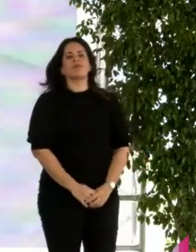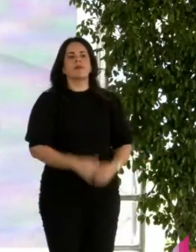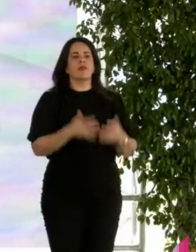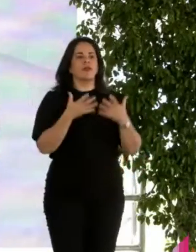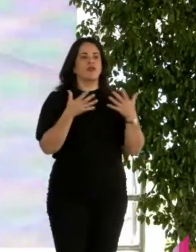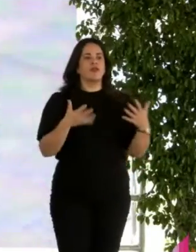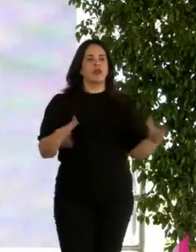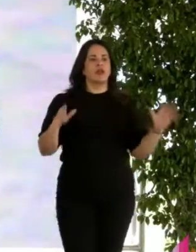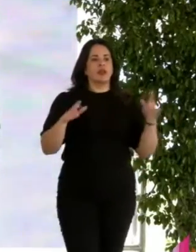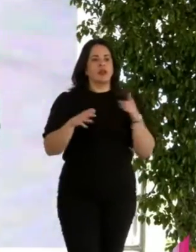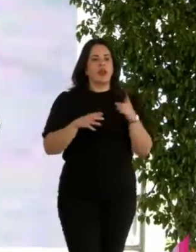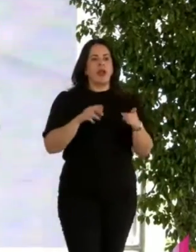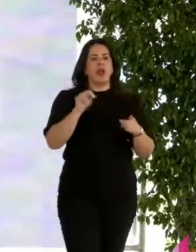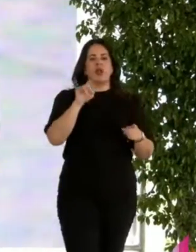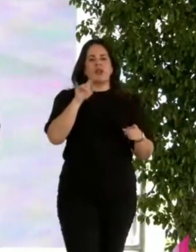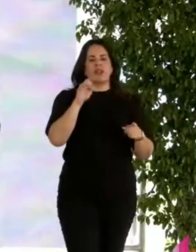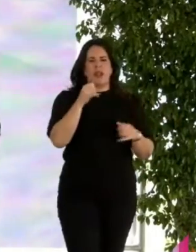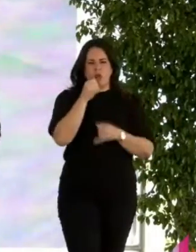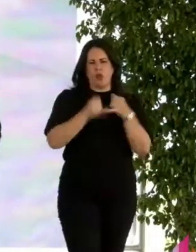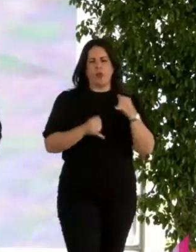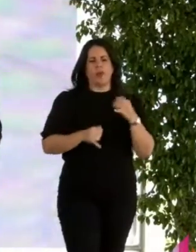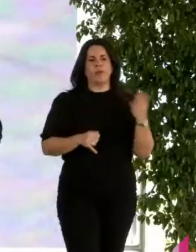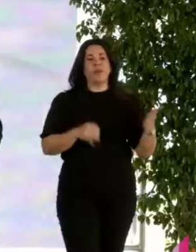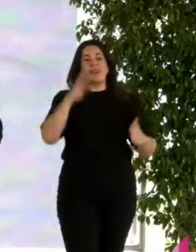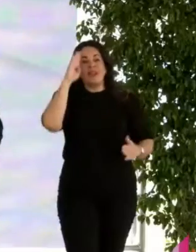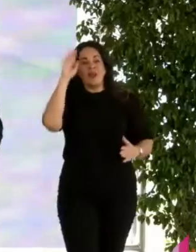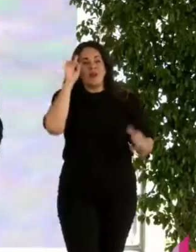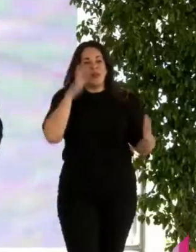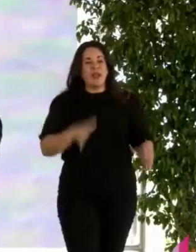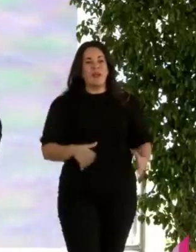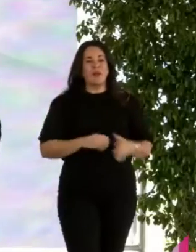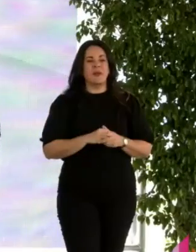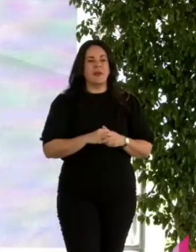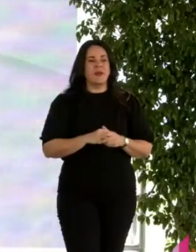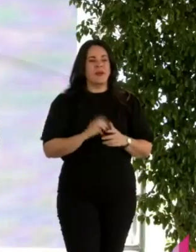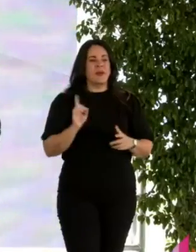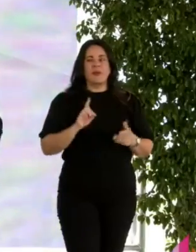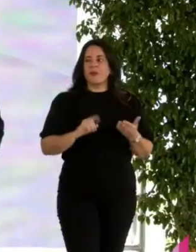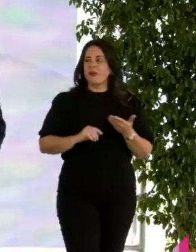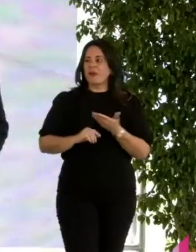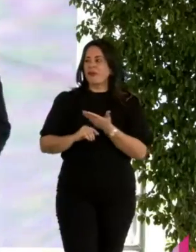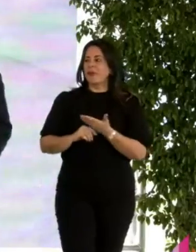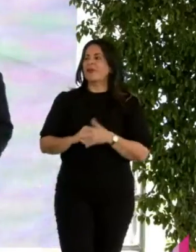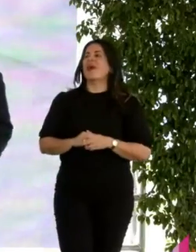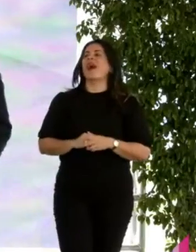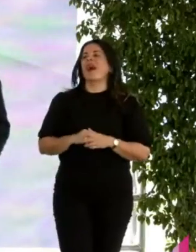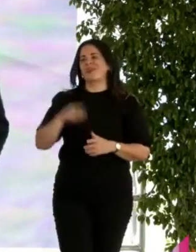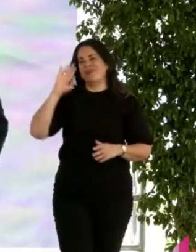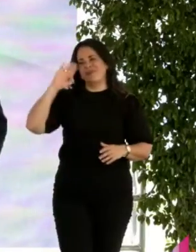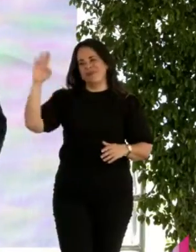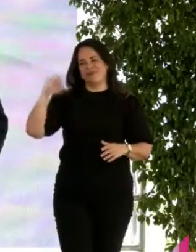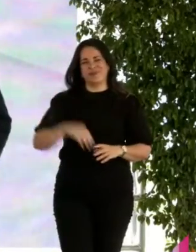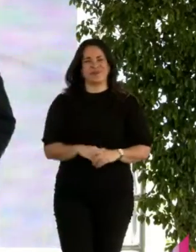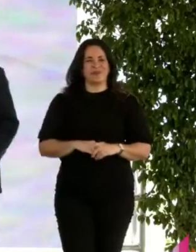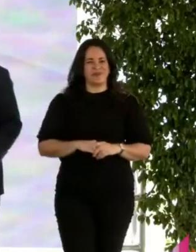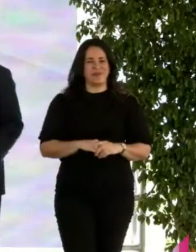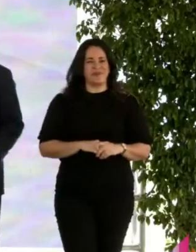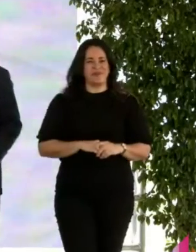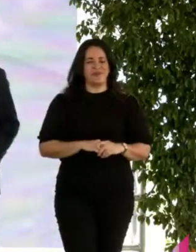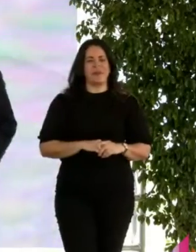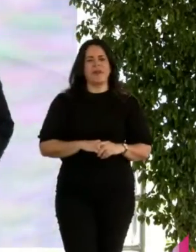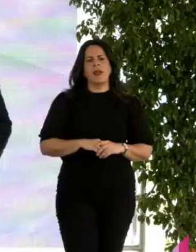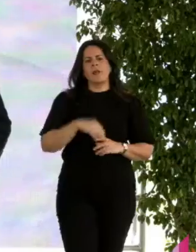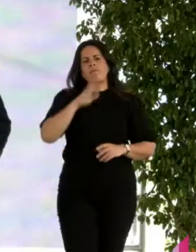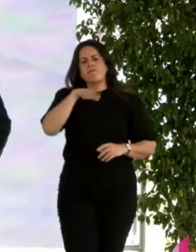Culminamos por acá con Noticel. Saludo, gobernador, por acá. No te veo. Acá, acá. Ah, hola, hola. Saludo, gobernador.